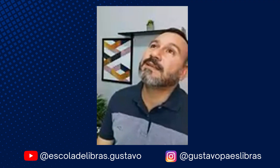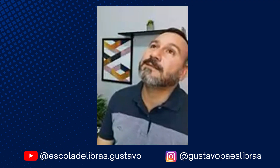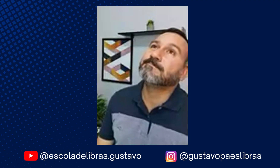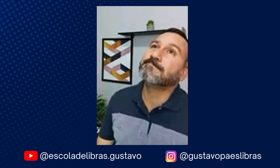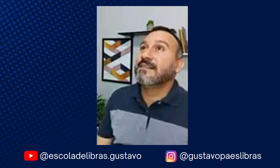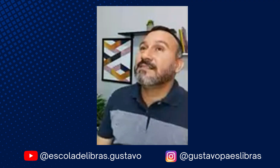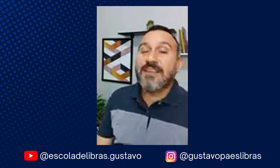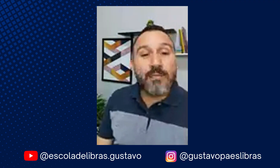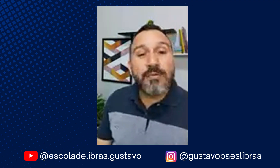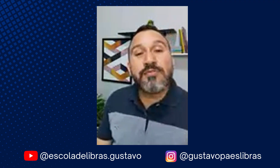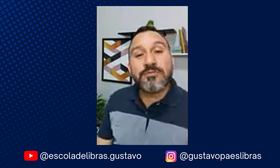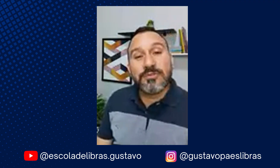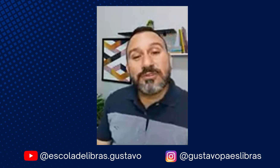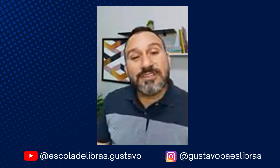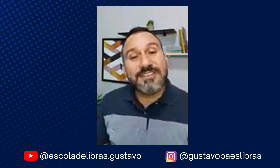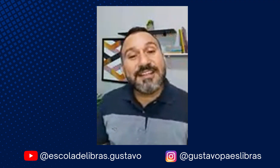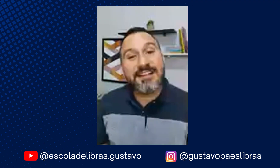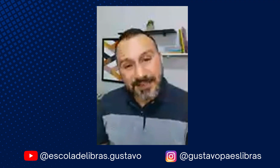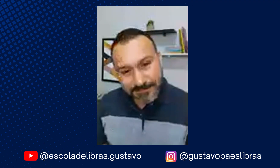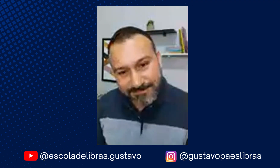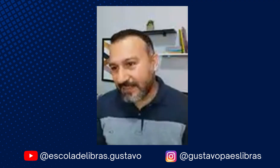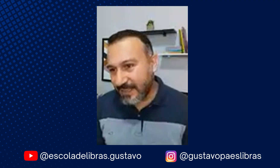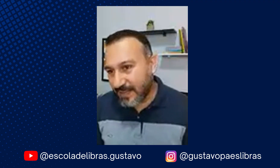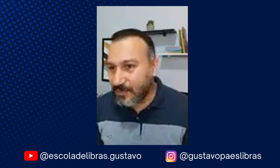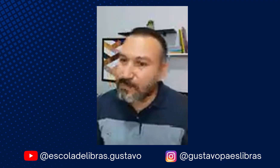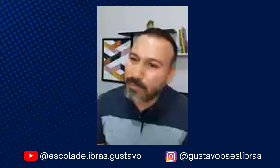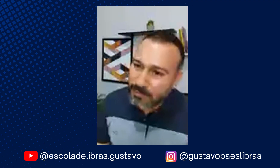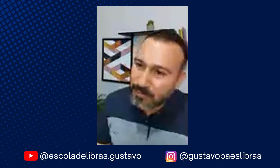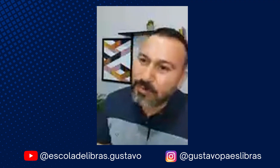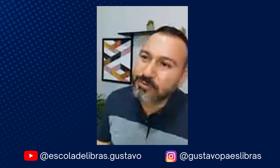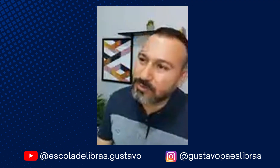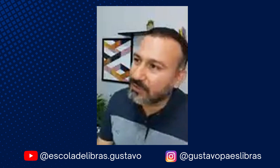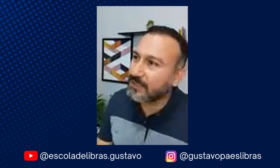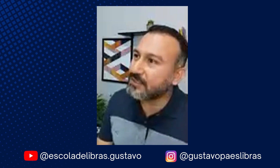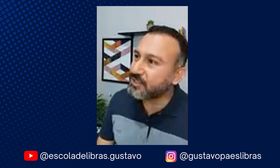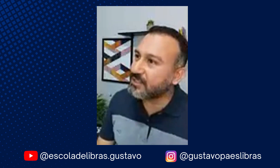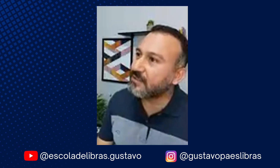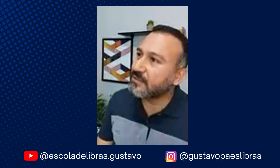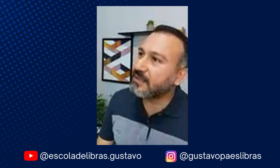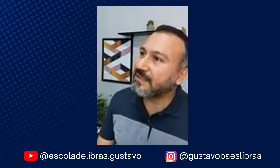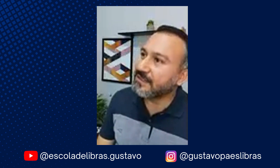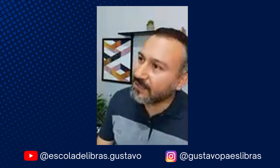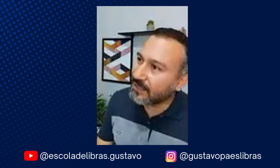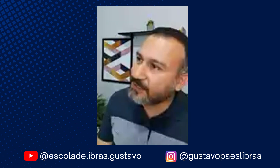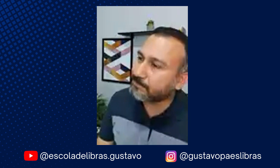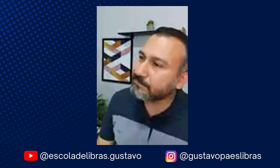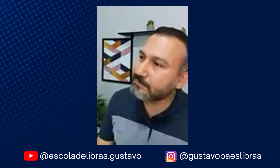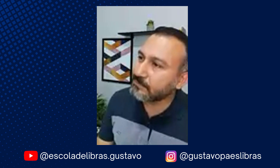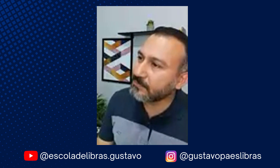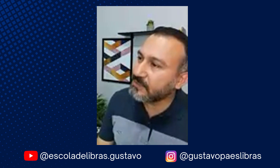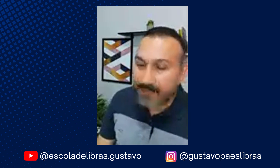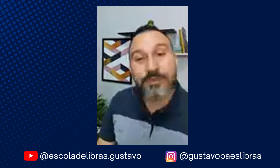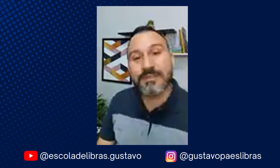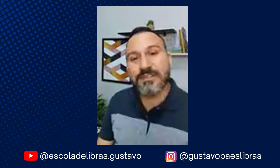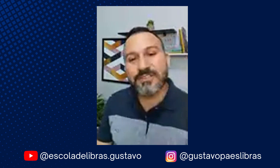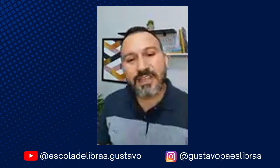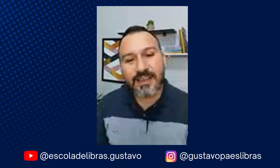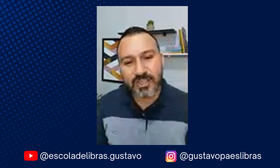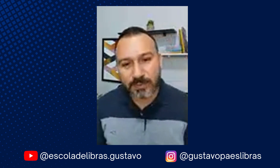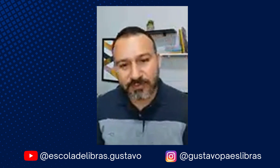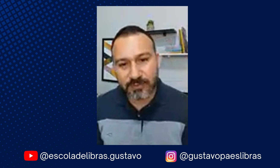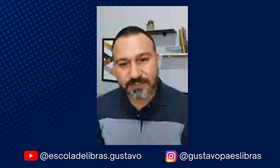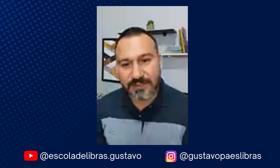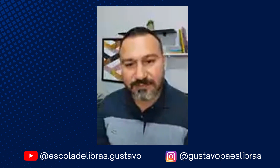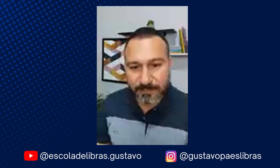Deixa eu dar uma aqui. Tenha um bom controle de delay. Tenha um bom controle de delay. Isso é importante. O